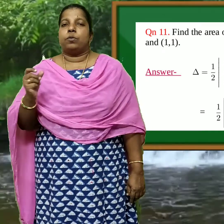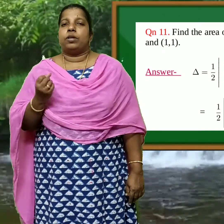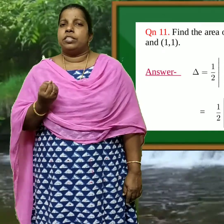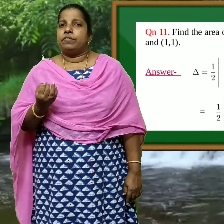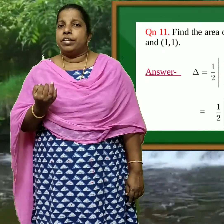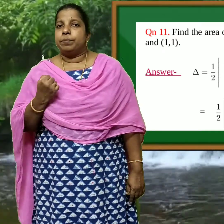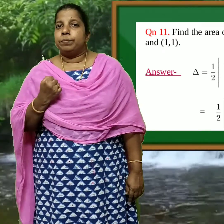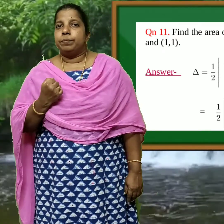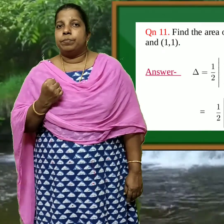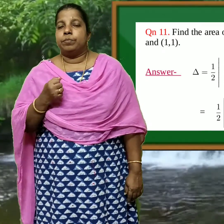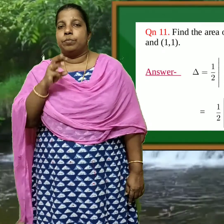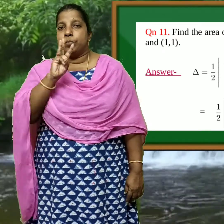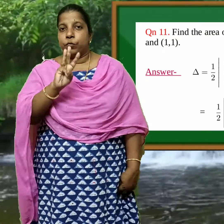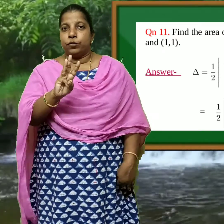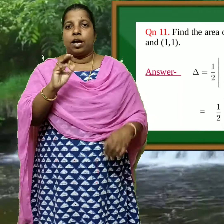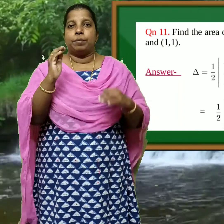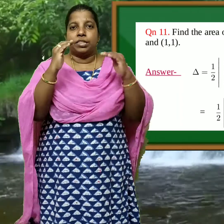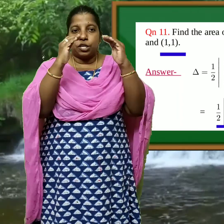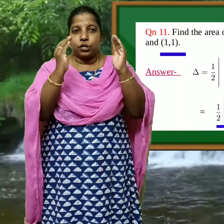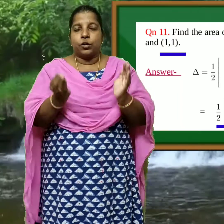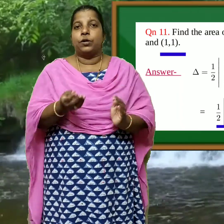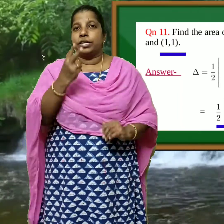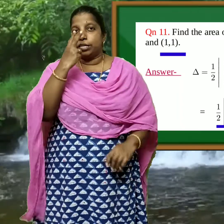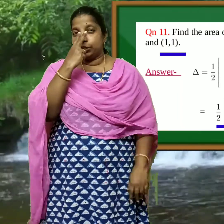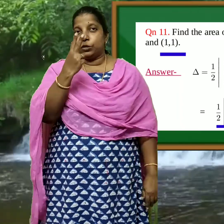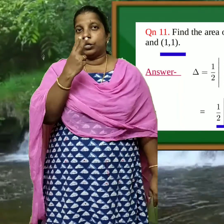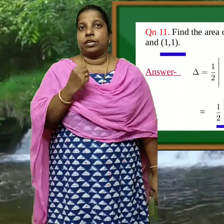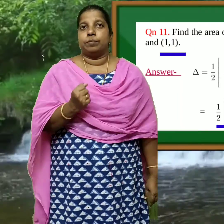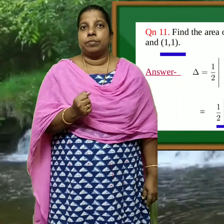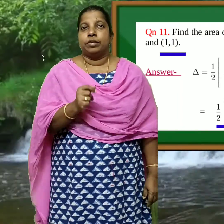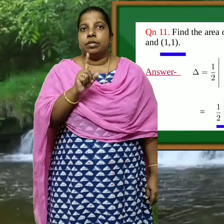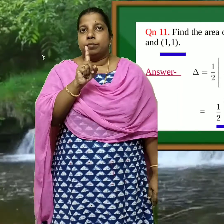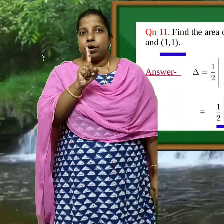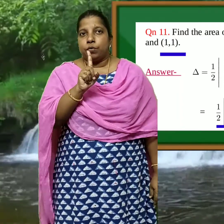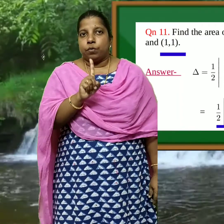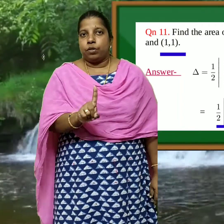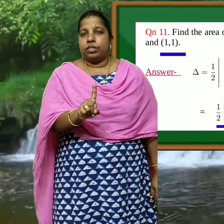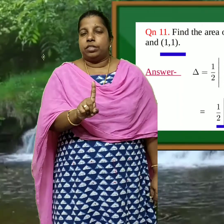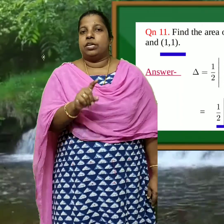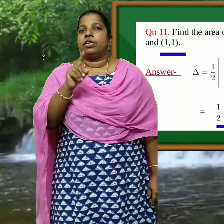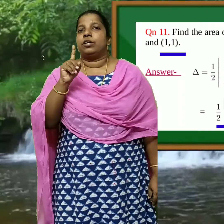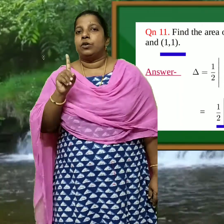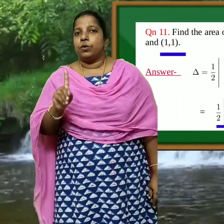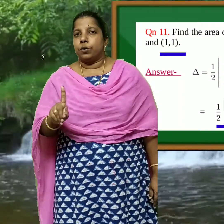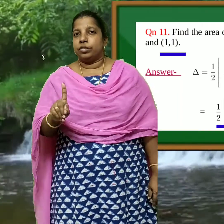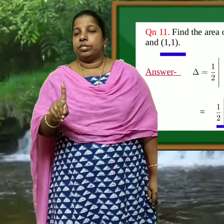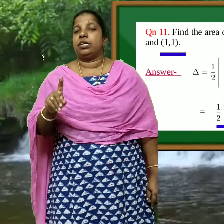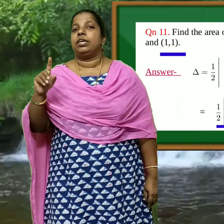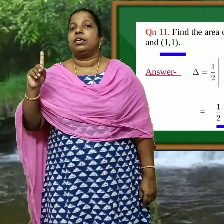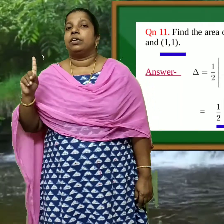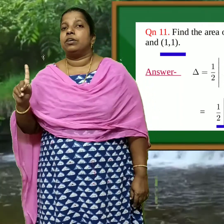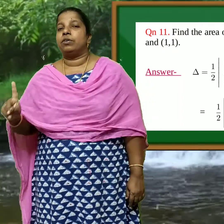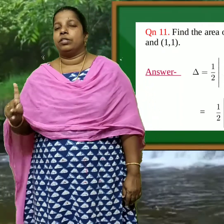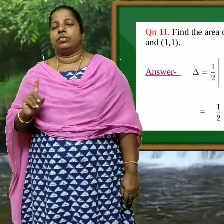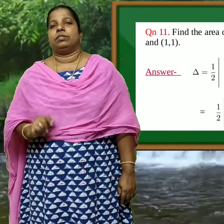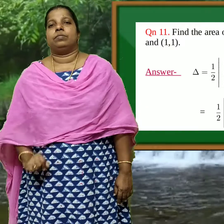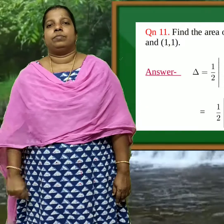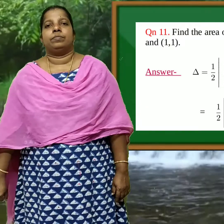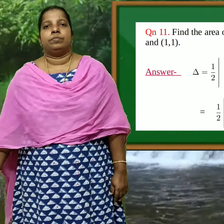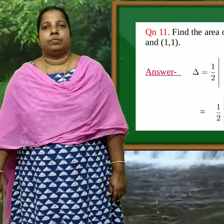വരും? മൂന്നാമത്തെ കോർഡിനേറ്റ് നോക്കണം, 1, 1, 1